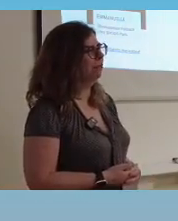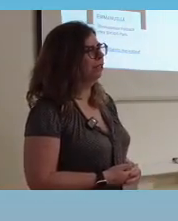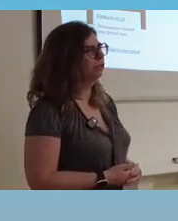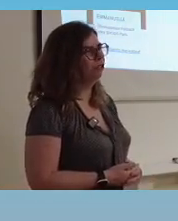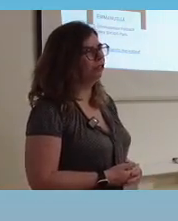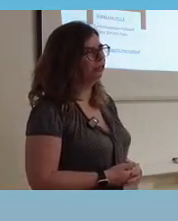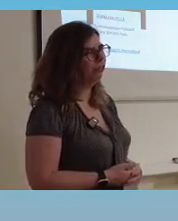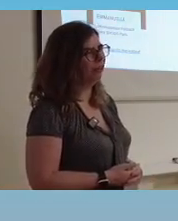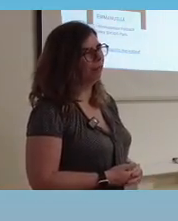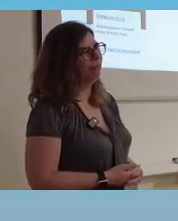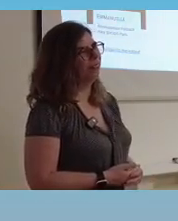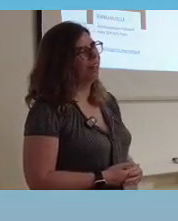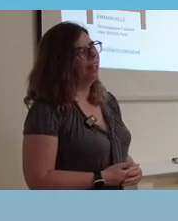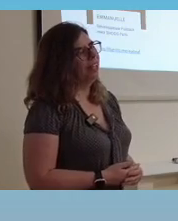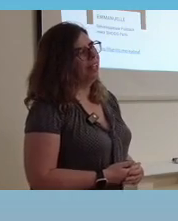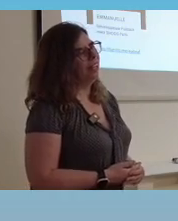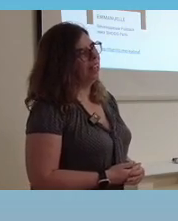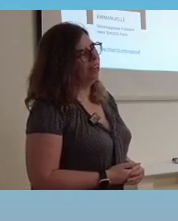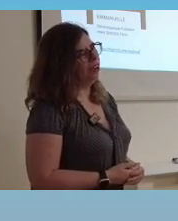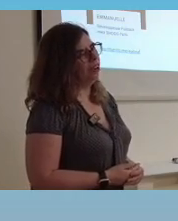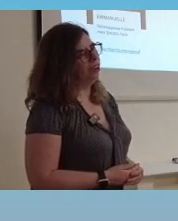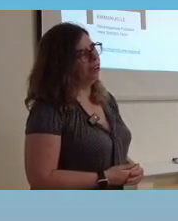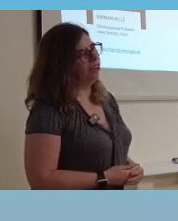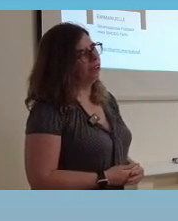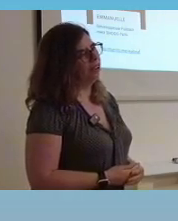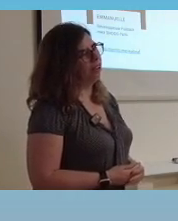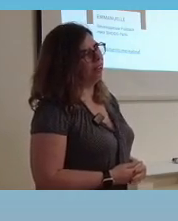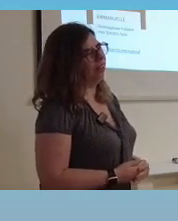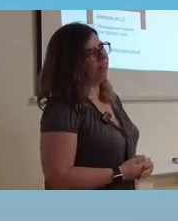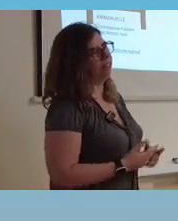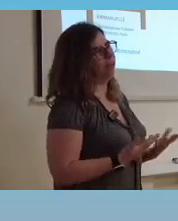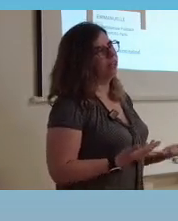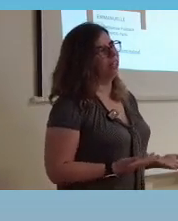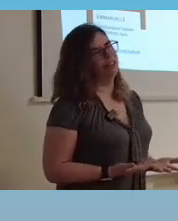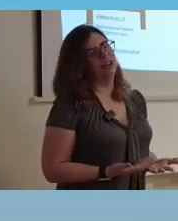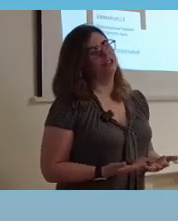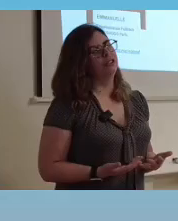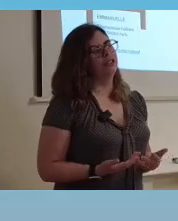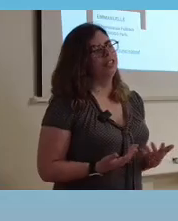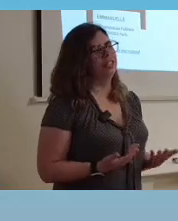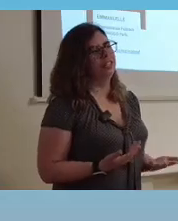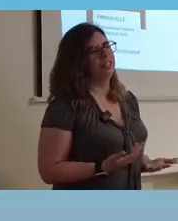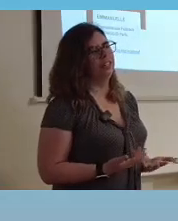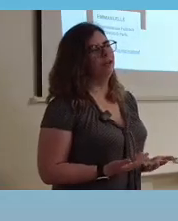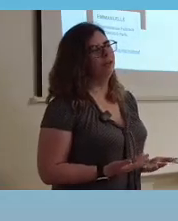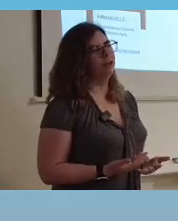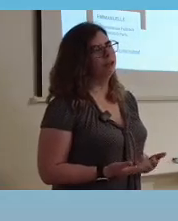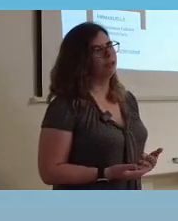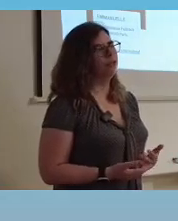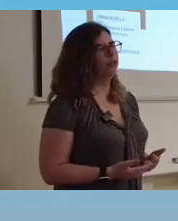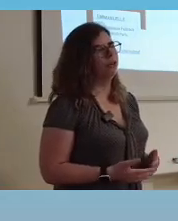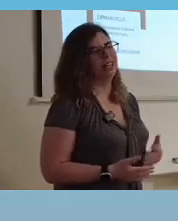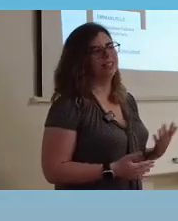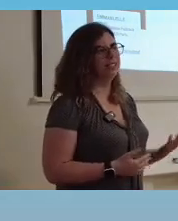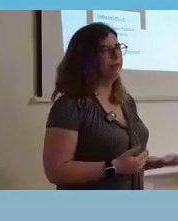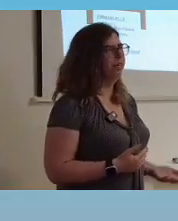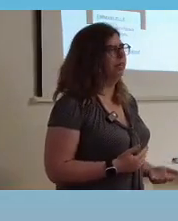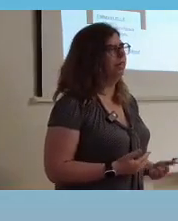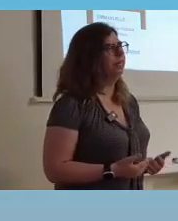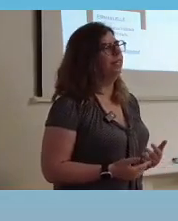qui me permettent de vous entendre. Et ça me tient à cœur de donner des conférences autour